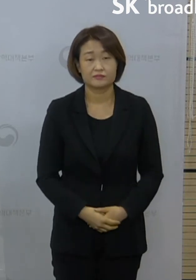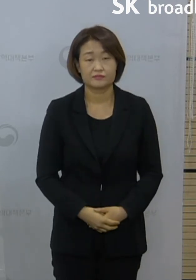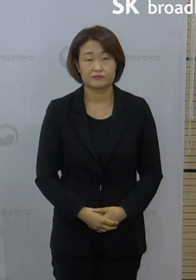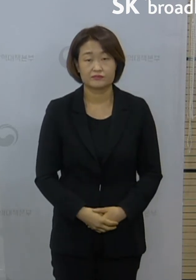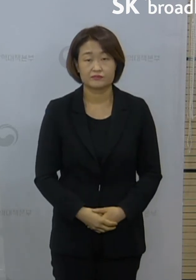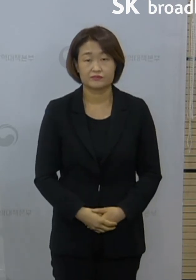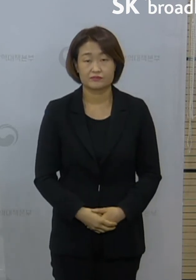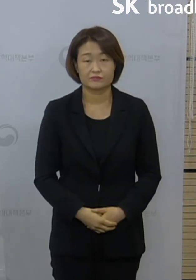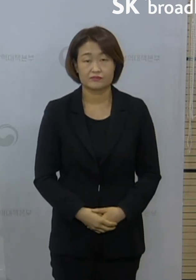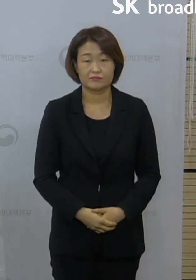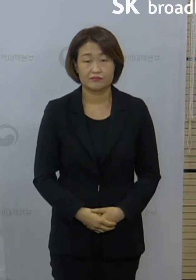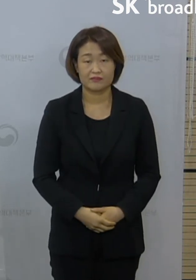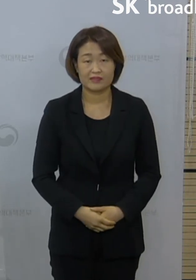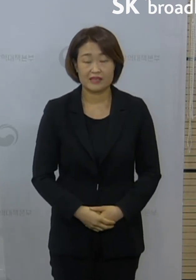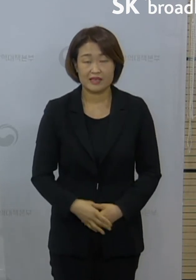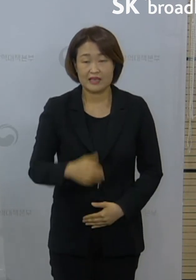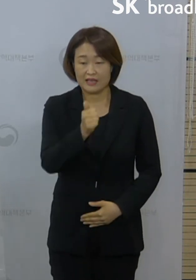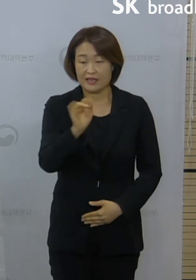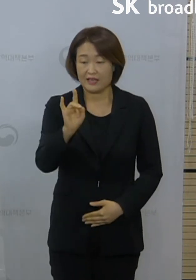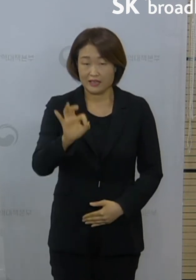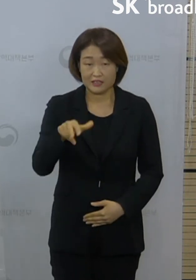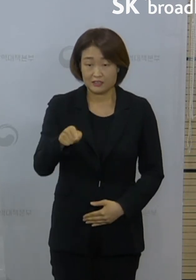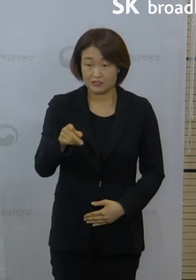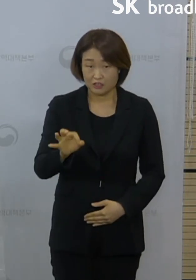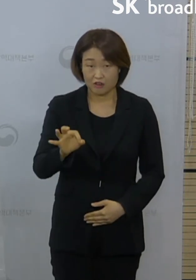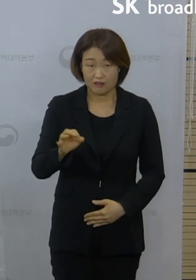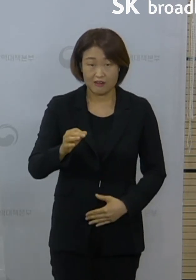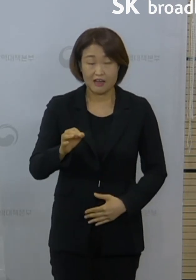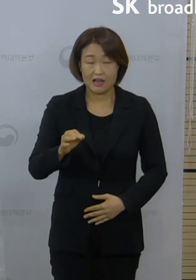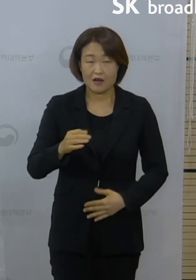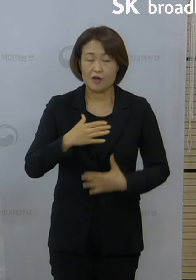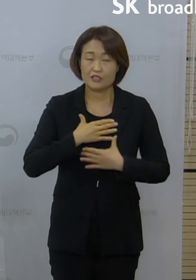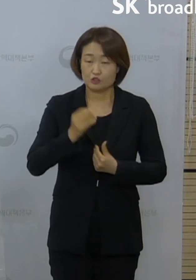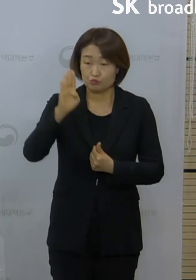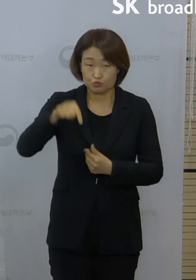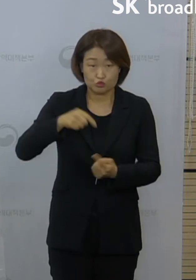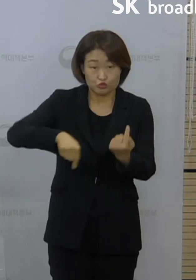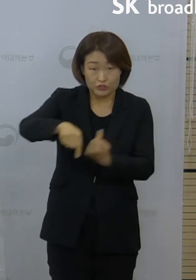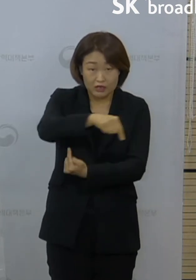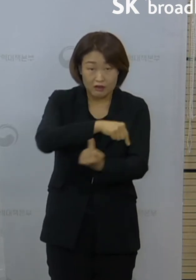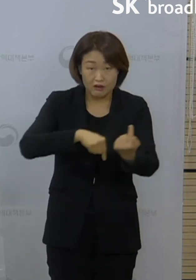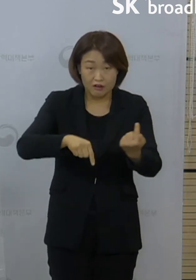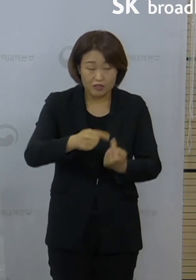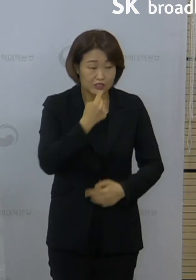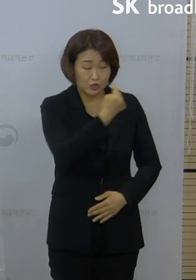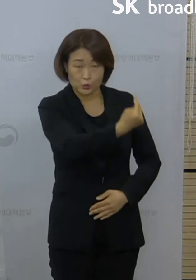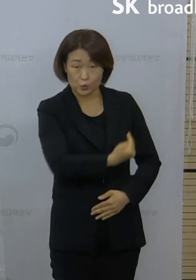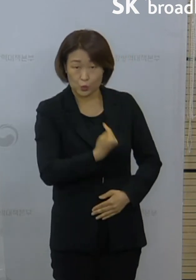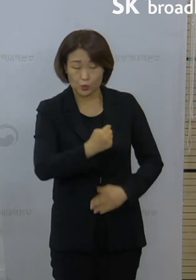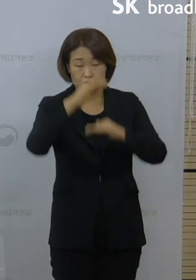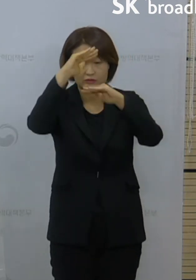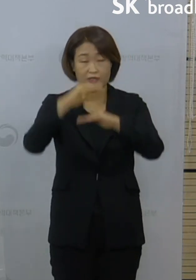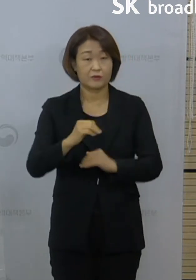다음으로는 행정안전부가 운영중에 난전 신문고 의 신고 사례에 대해 말씀드리겠습니다